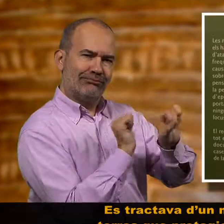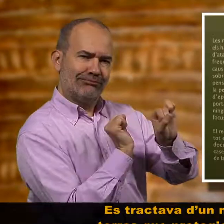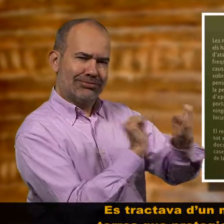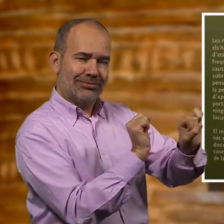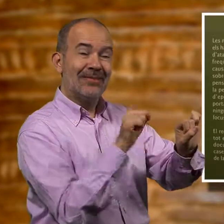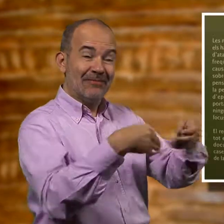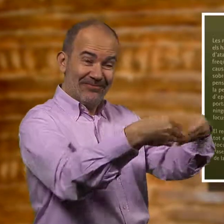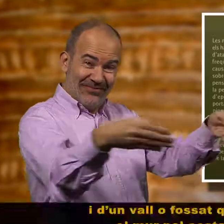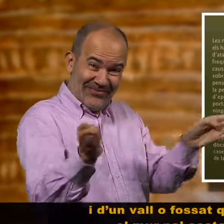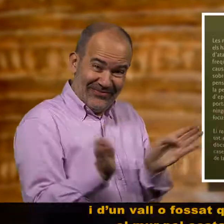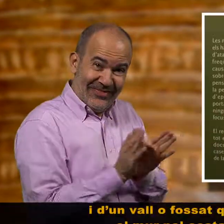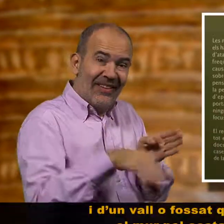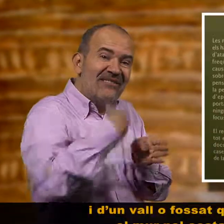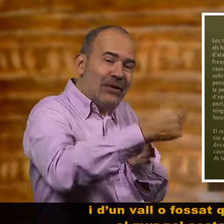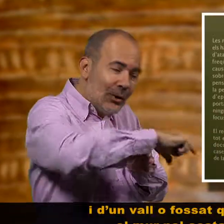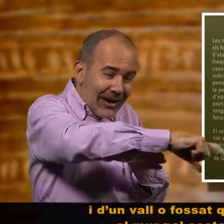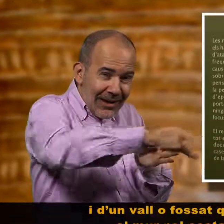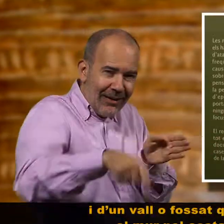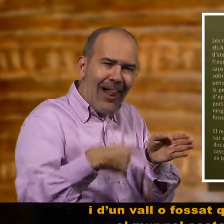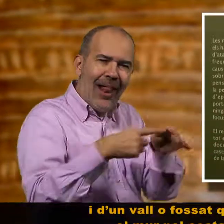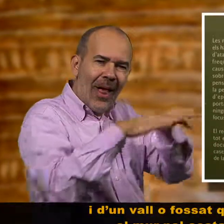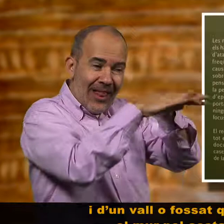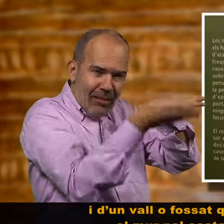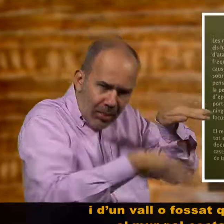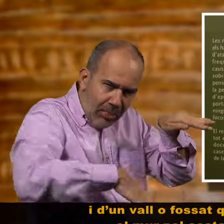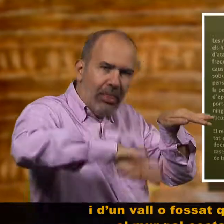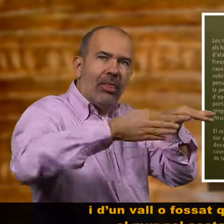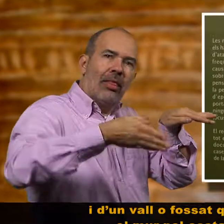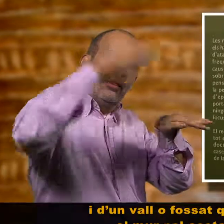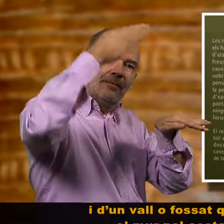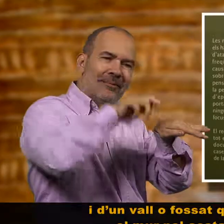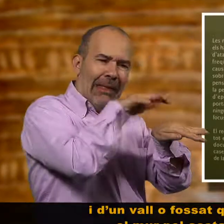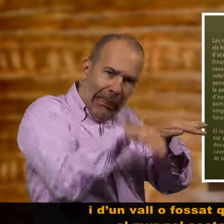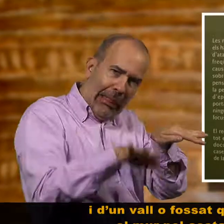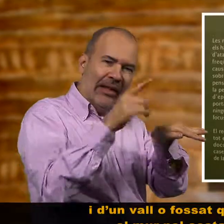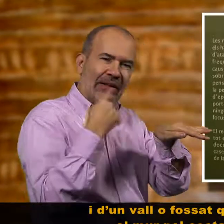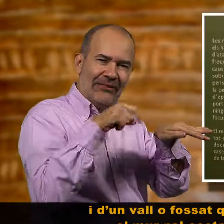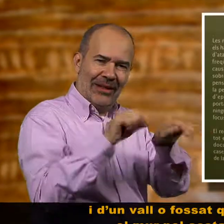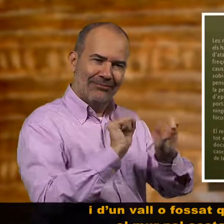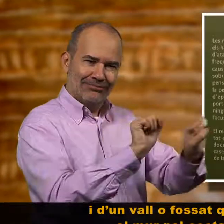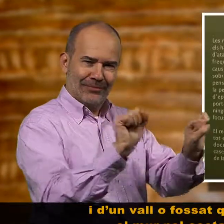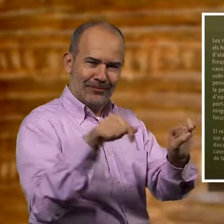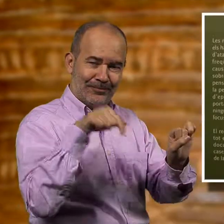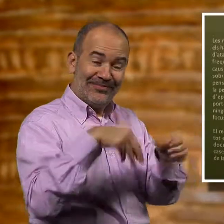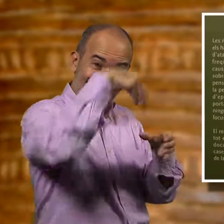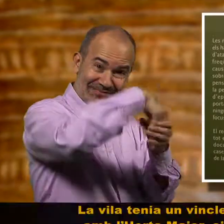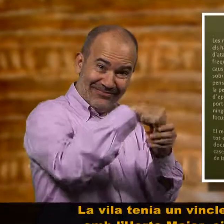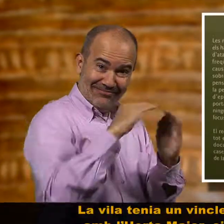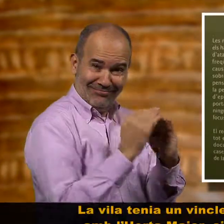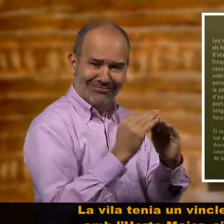costat exterior. La vila tenia un vincle molt important amb l'Horta Major, situada al Ripoll,